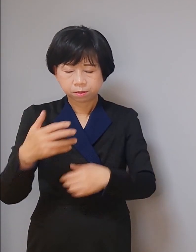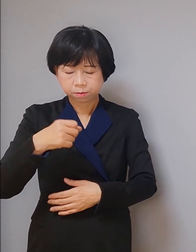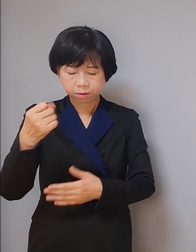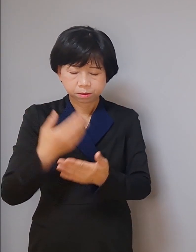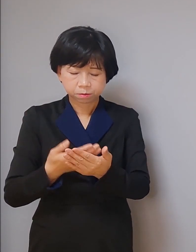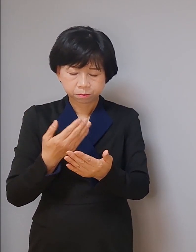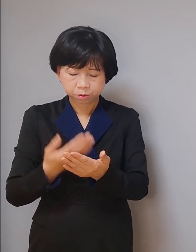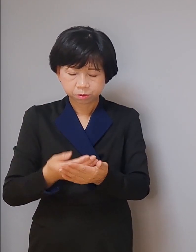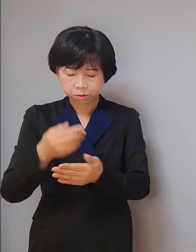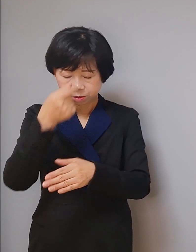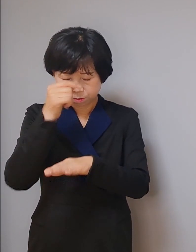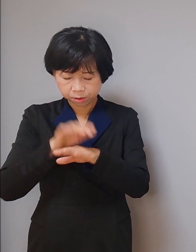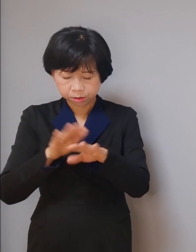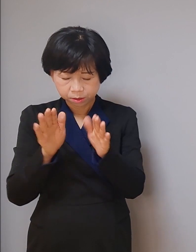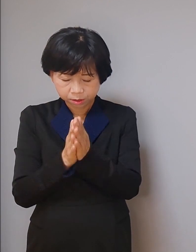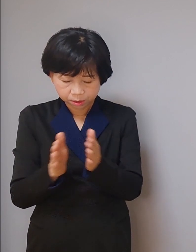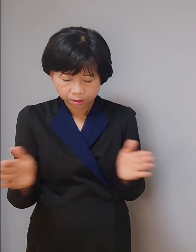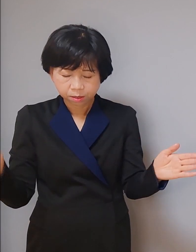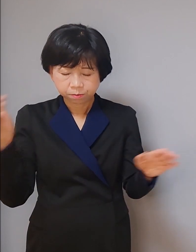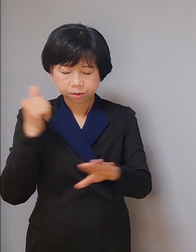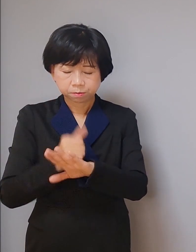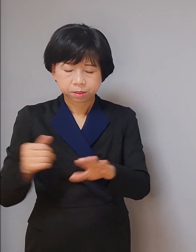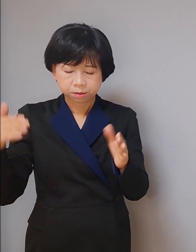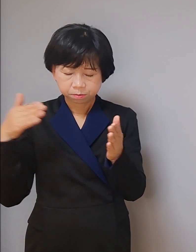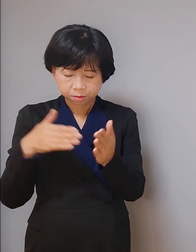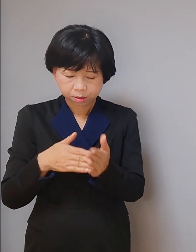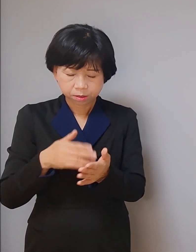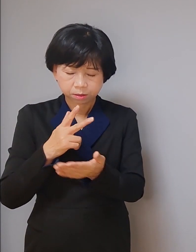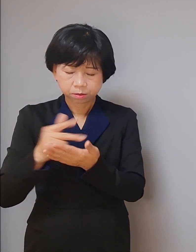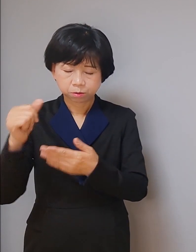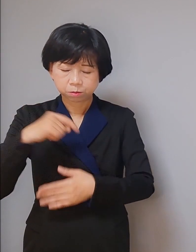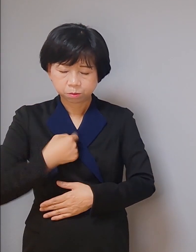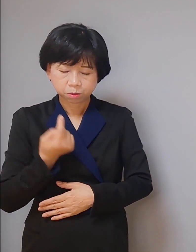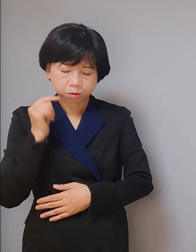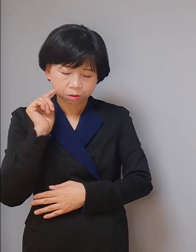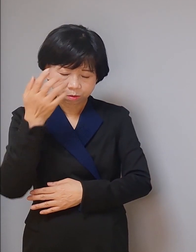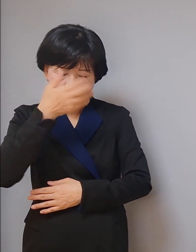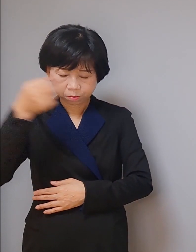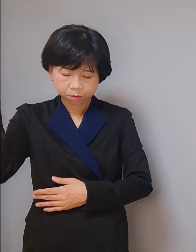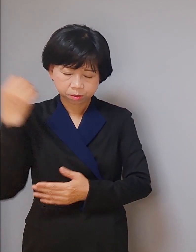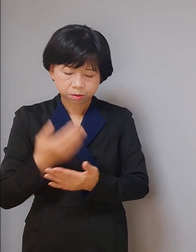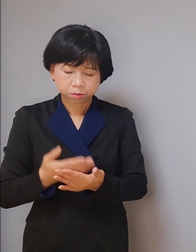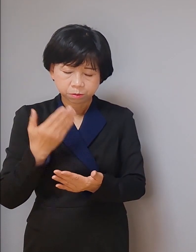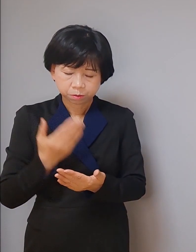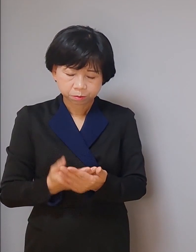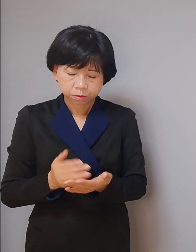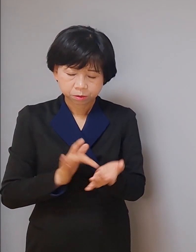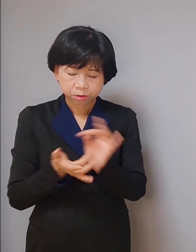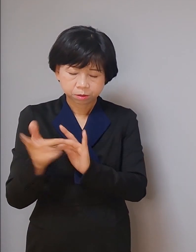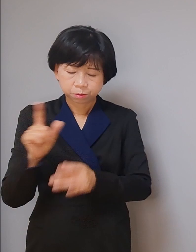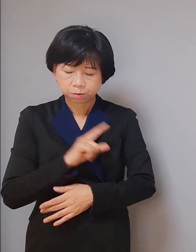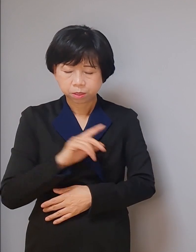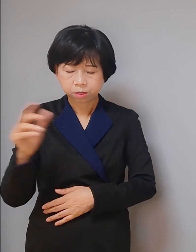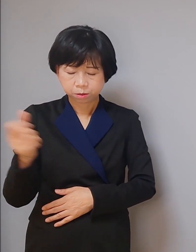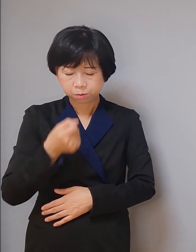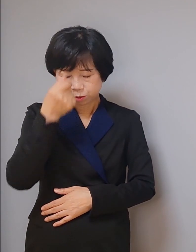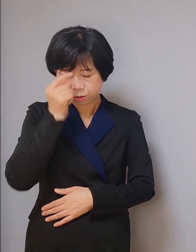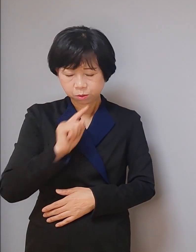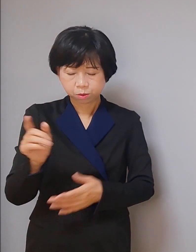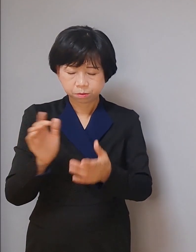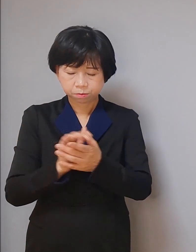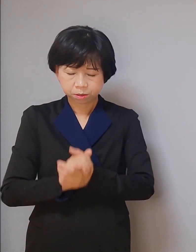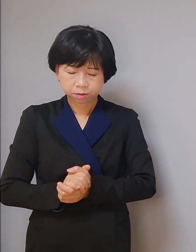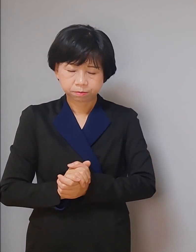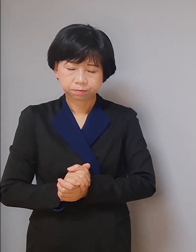지금은 예배 처음 시간입니다. 마치는 시간까지 주님 홀로 영광 받으시옵소서. 예수님의 이름으로